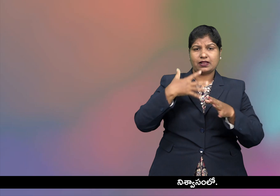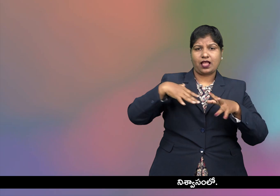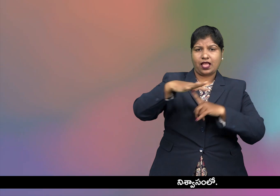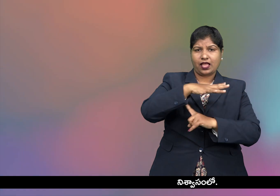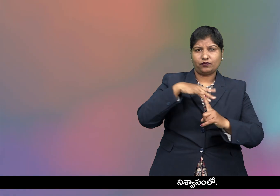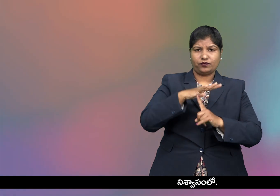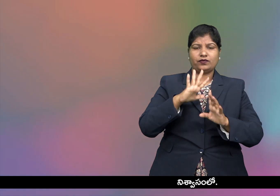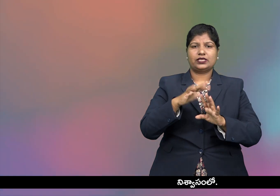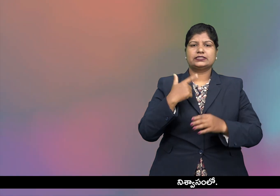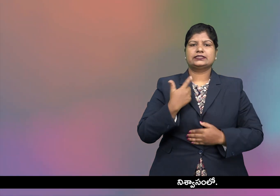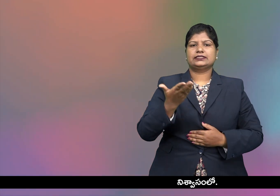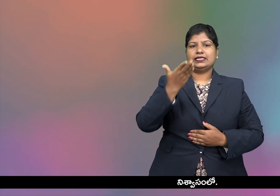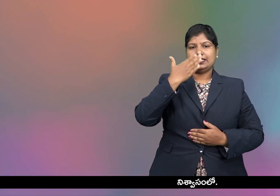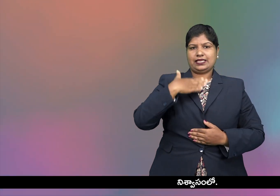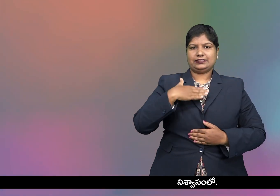నిశ్వాసంలో